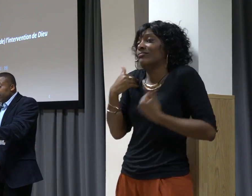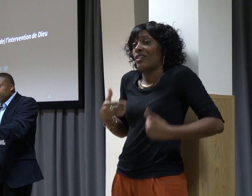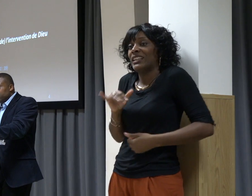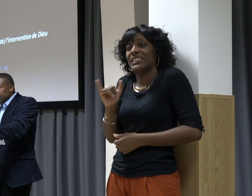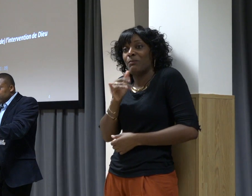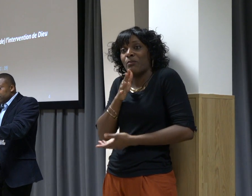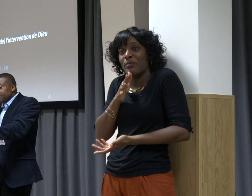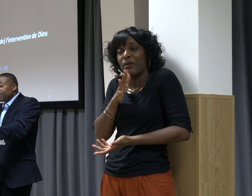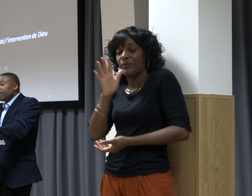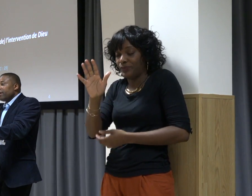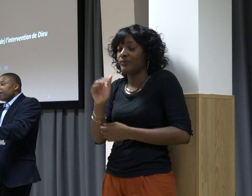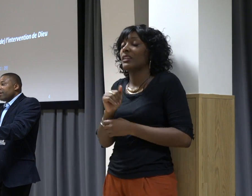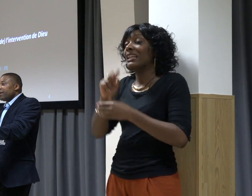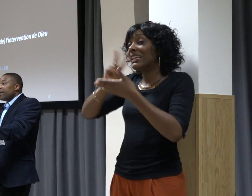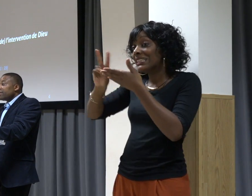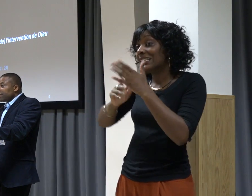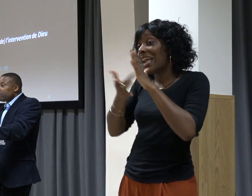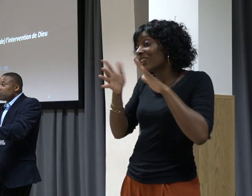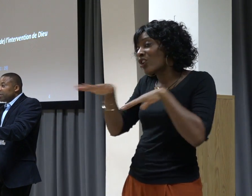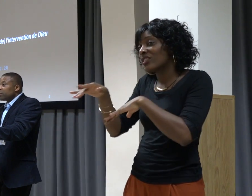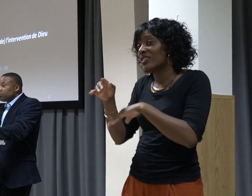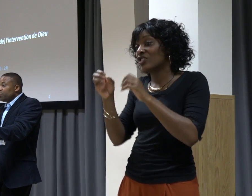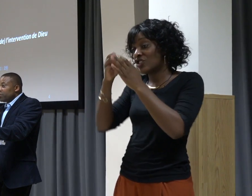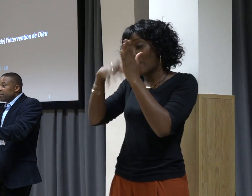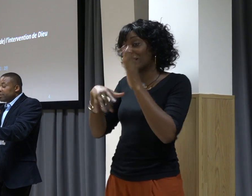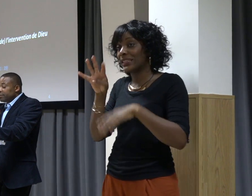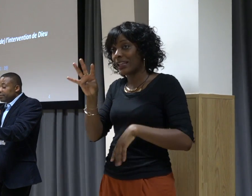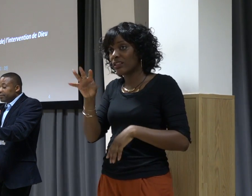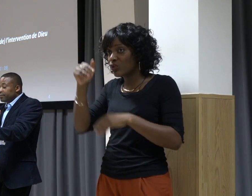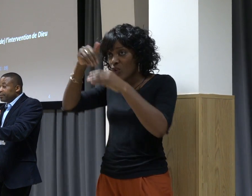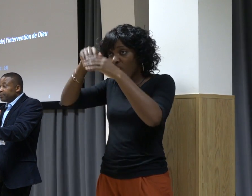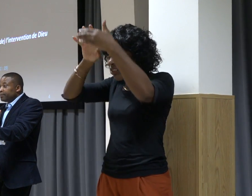chapitre 4 de l'Exode est réservée aux objections de Moïse.